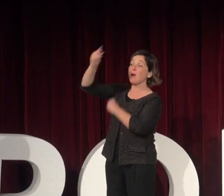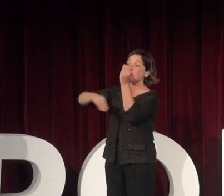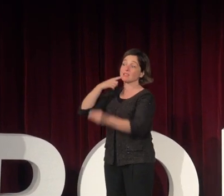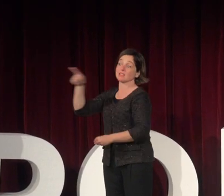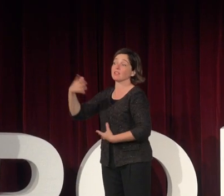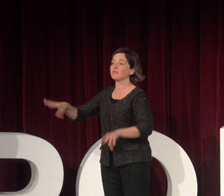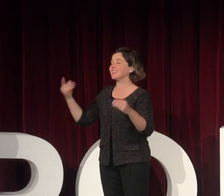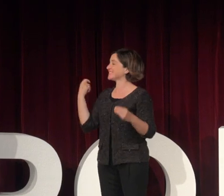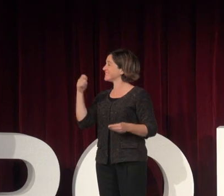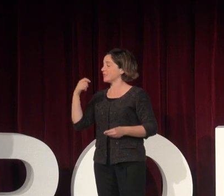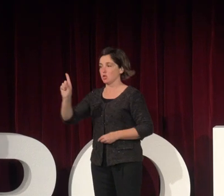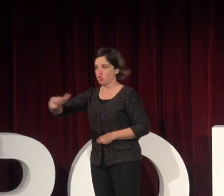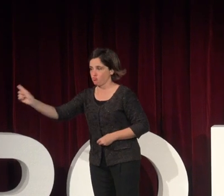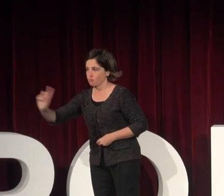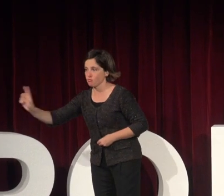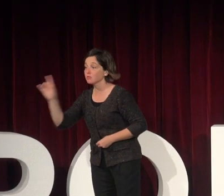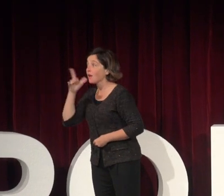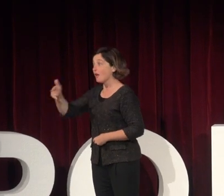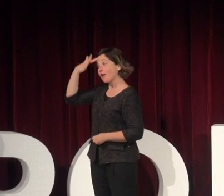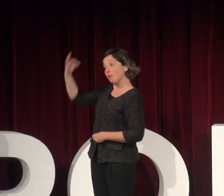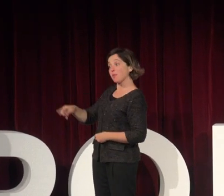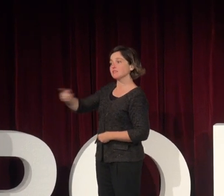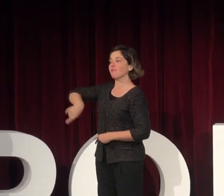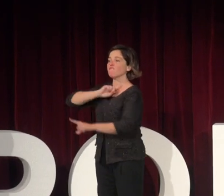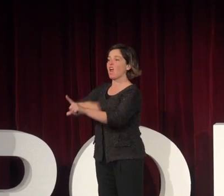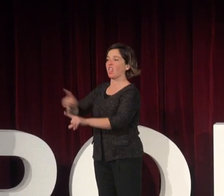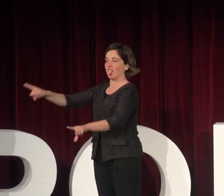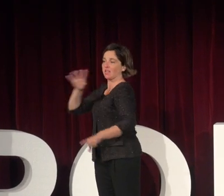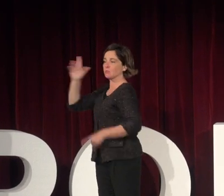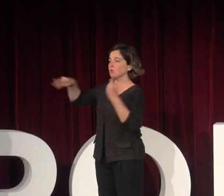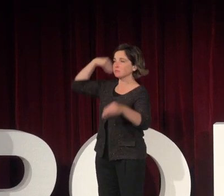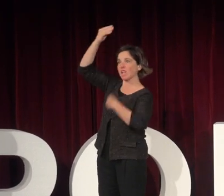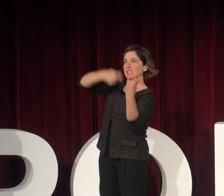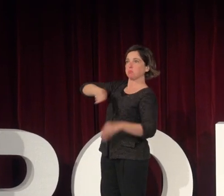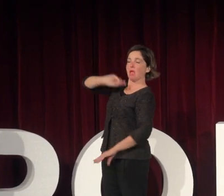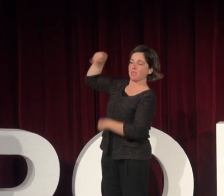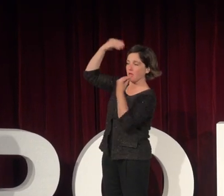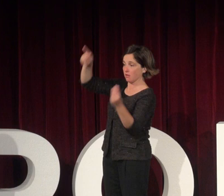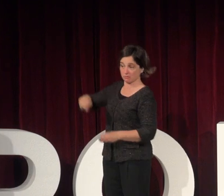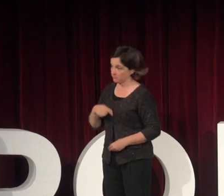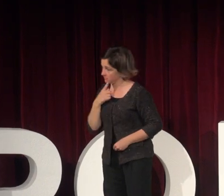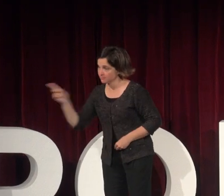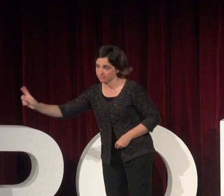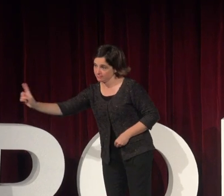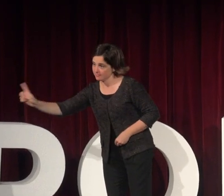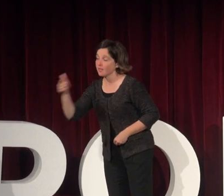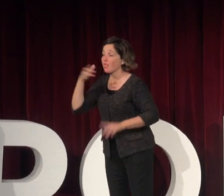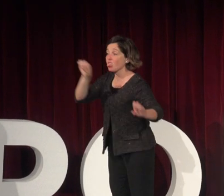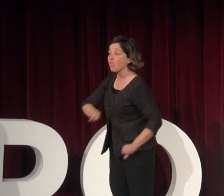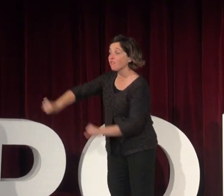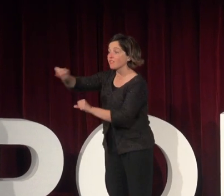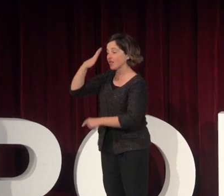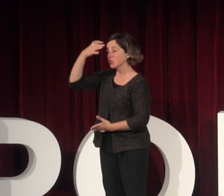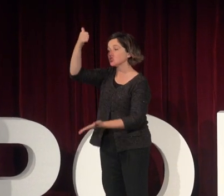van a ir de rositas. Ahora se creen muy valientes porque se envuelven en banderas, les vamos a decir, defender